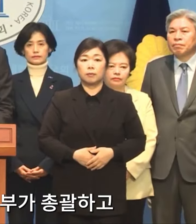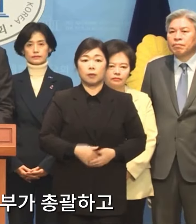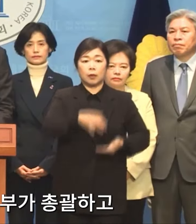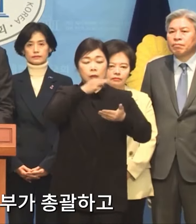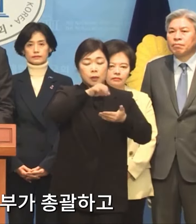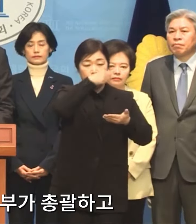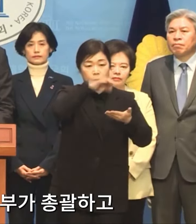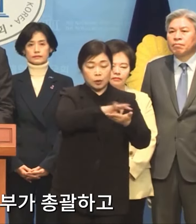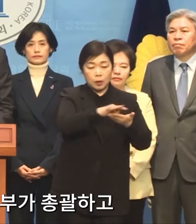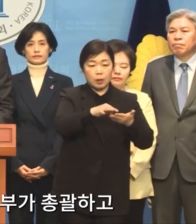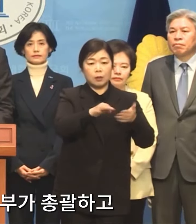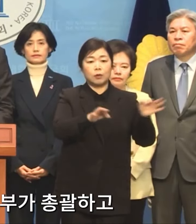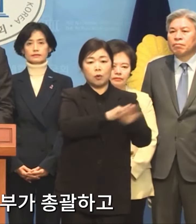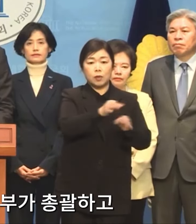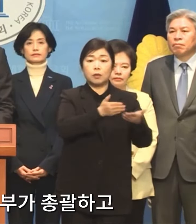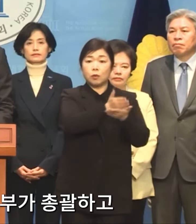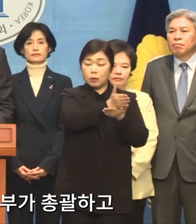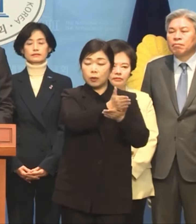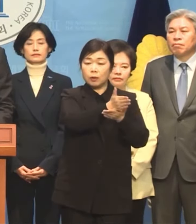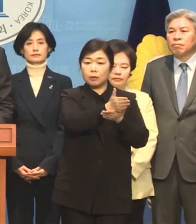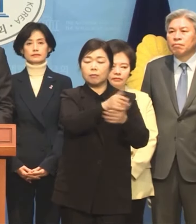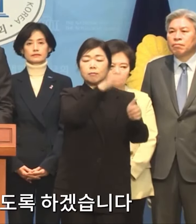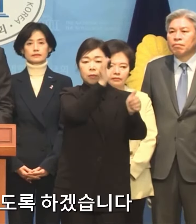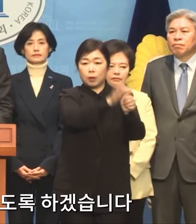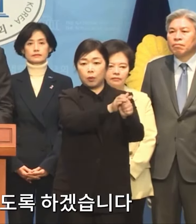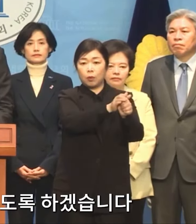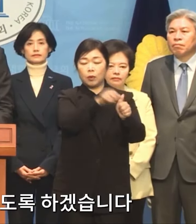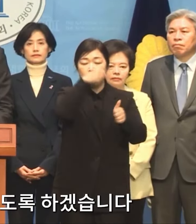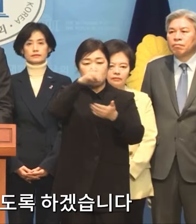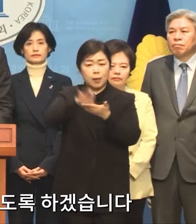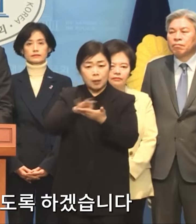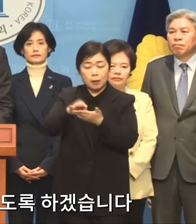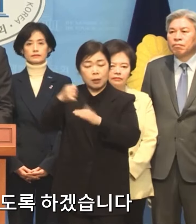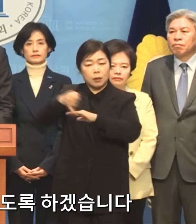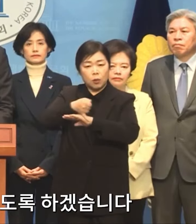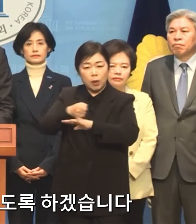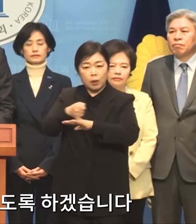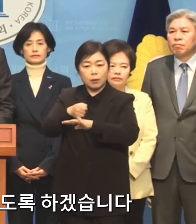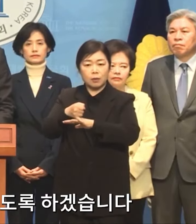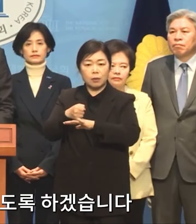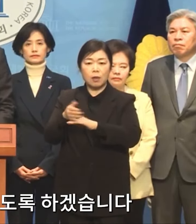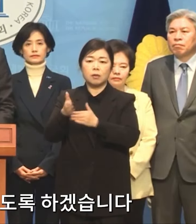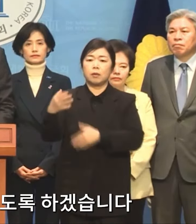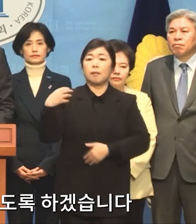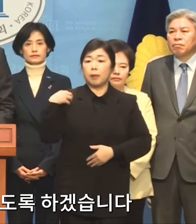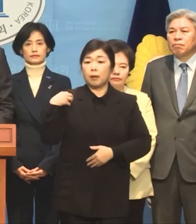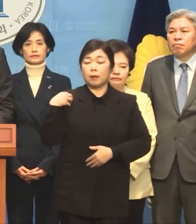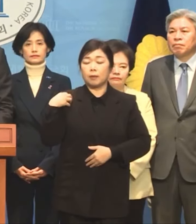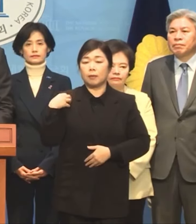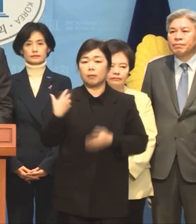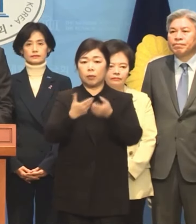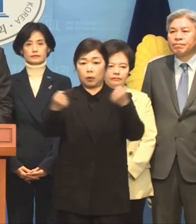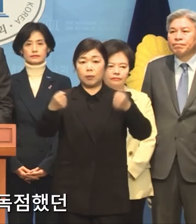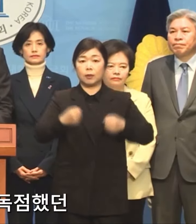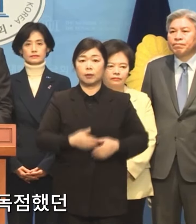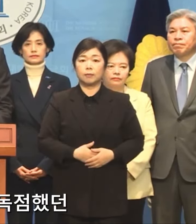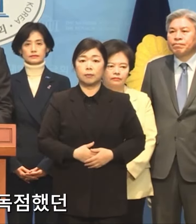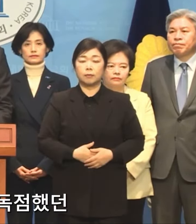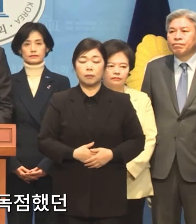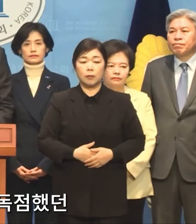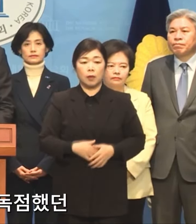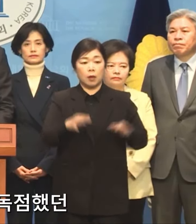경제정책은 재정 경제부가 총괄하고 예산은 기획예산처가 전담하도록 하겠습니다